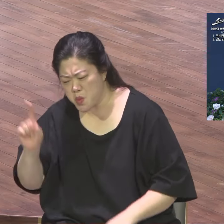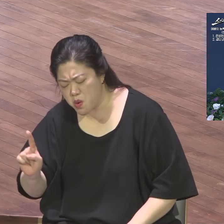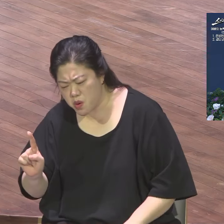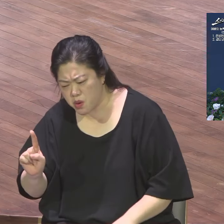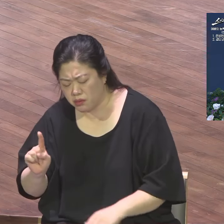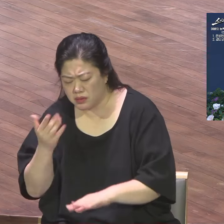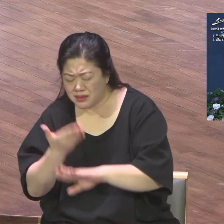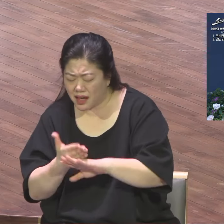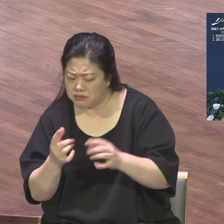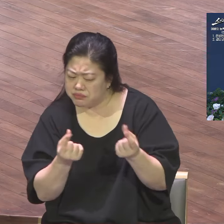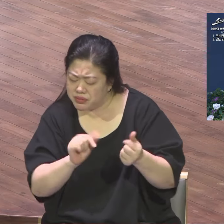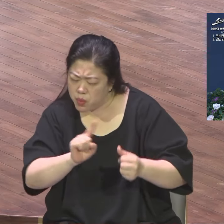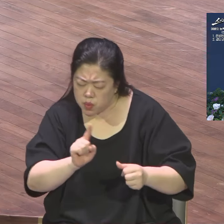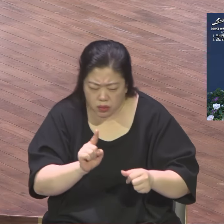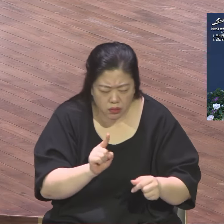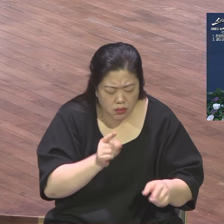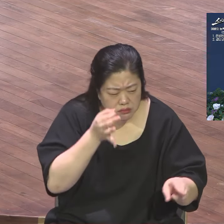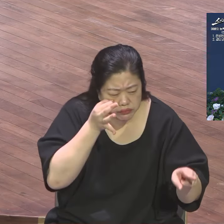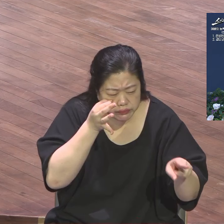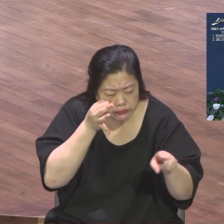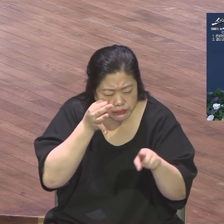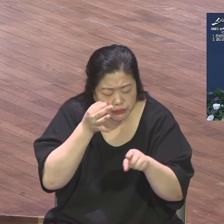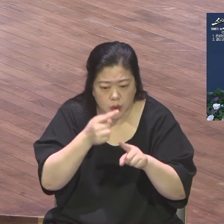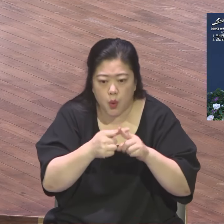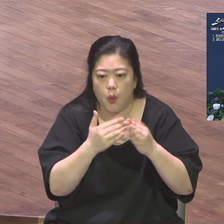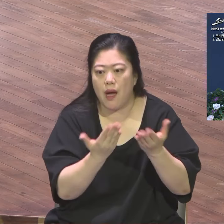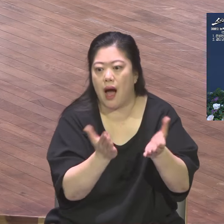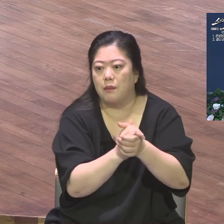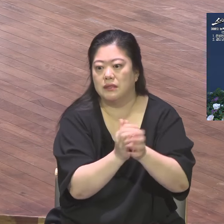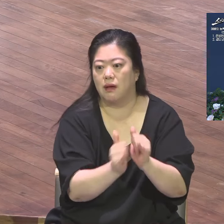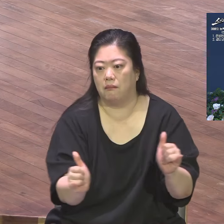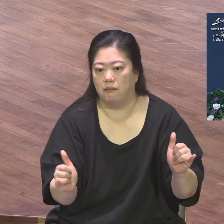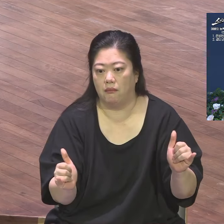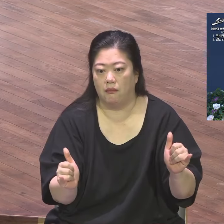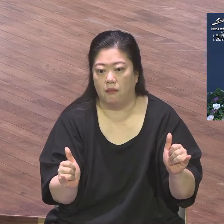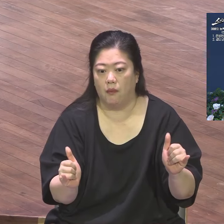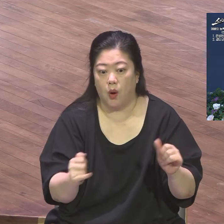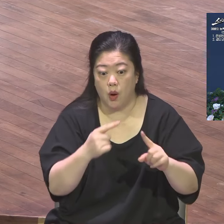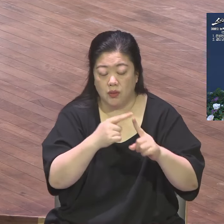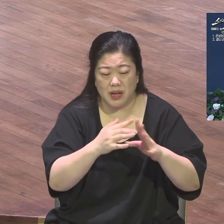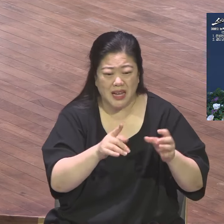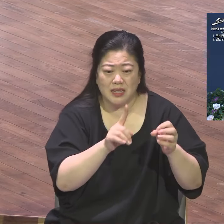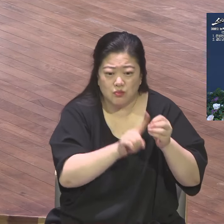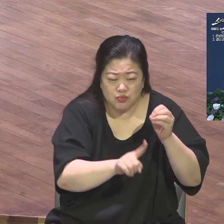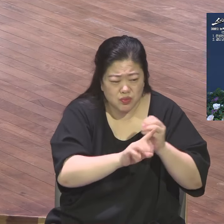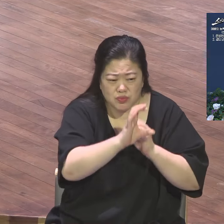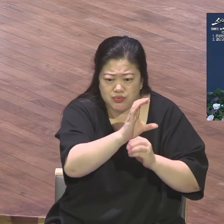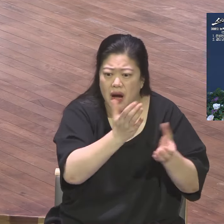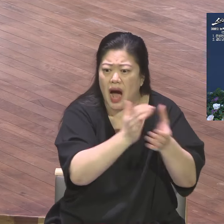신앙이 안 자란다, 공부가 잘 안 된다,